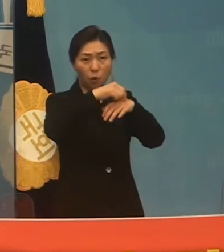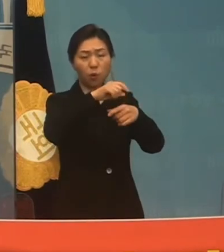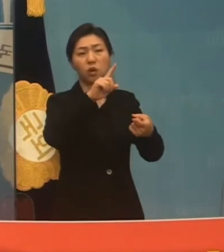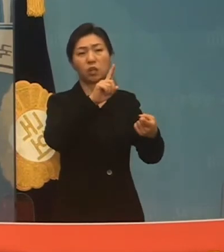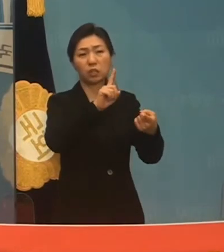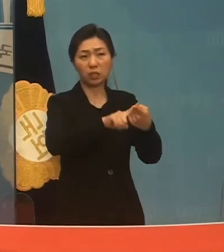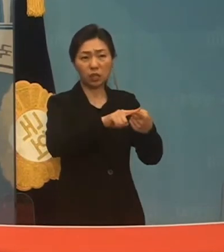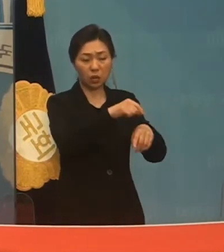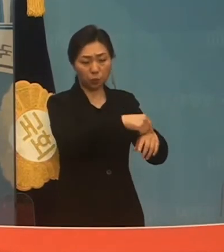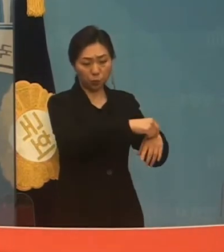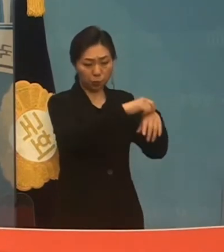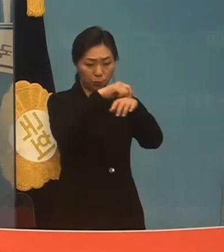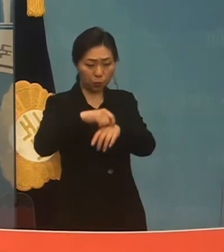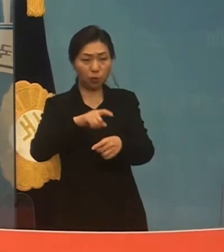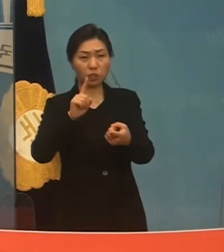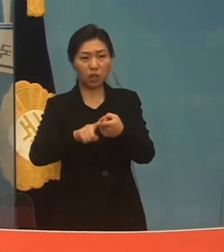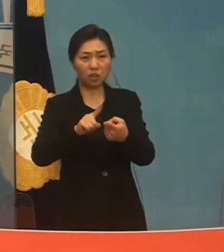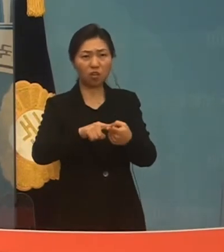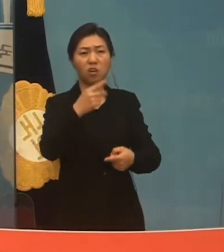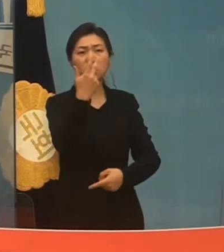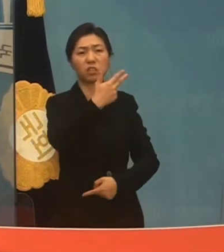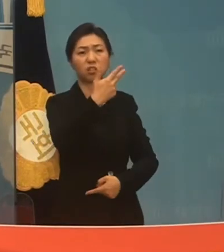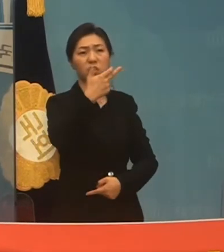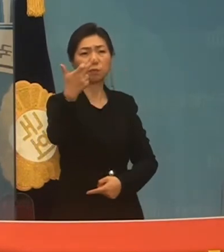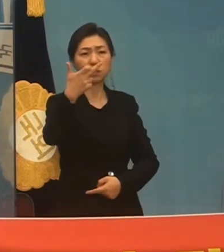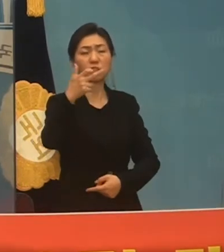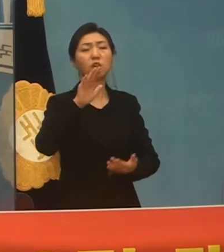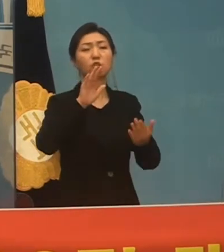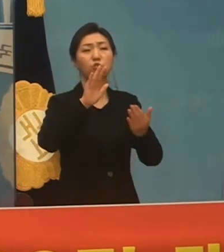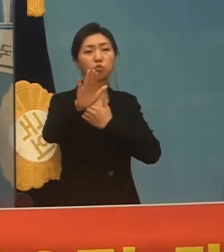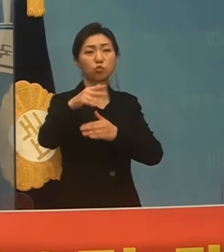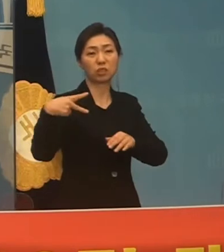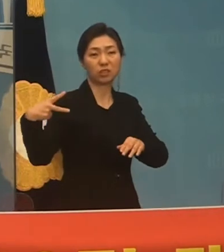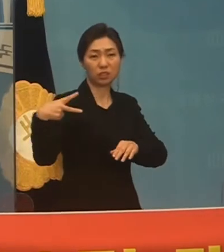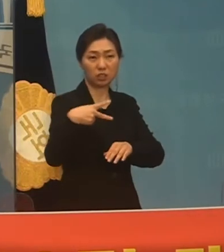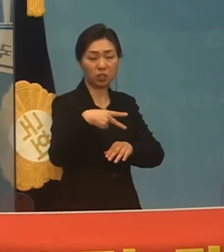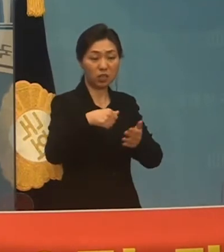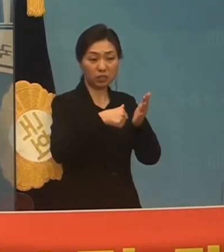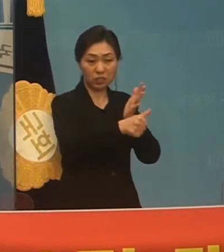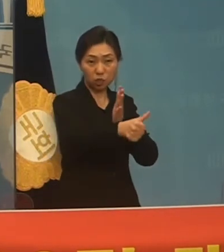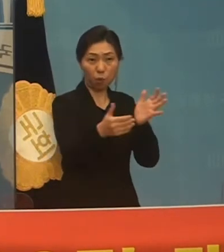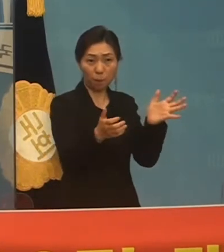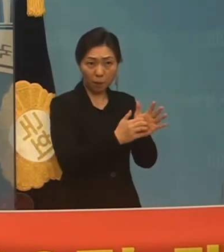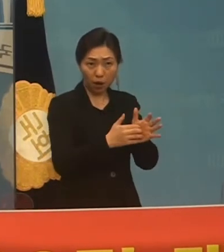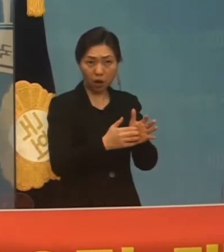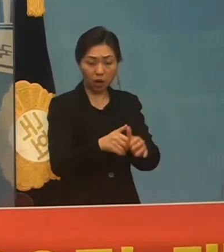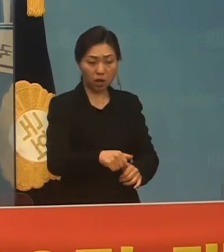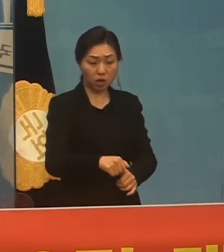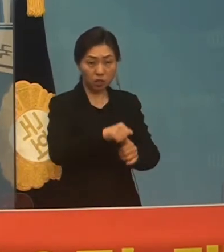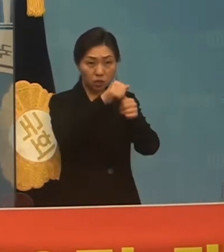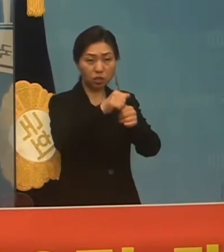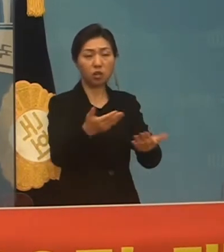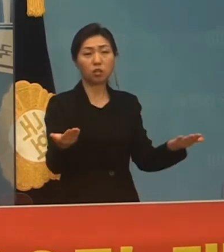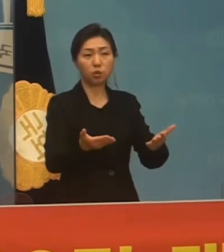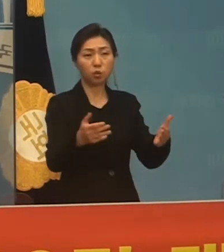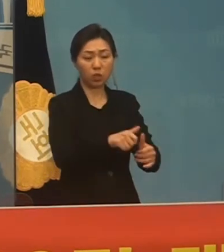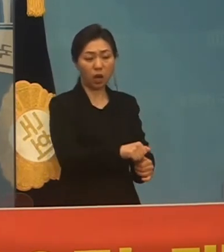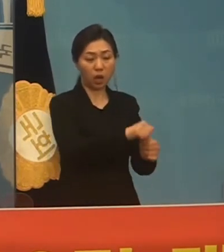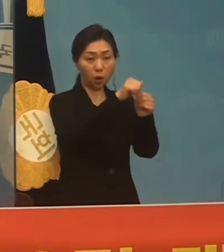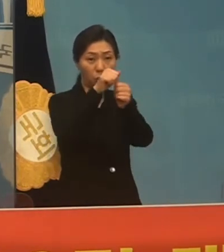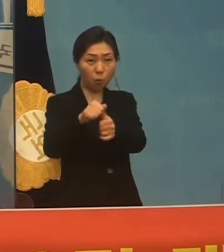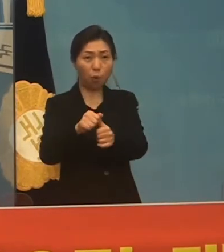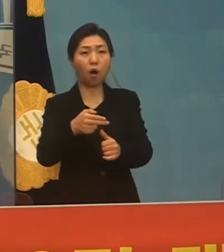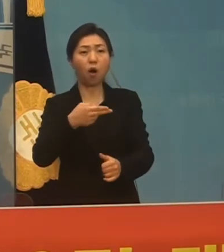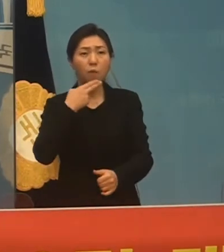한마디에 2017년부터 삭제하였고, 기업 윤리에도 어긋나는 근로자 고용 승계 없는